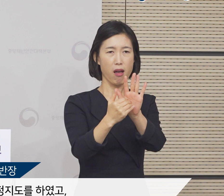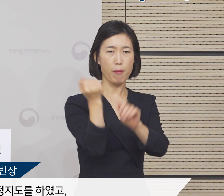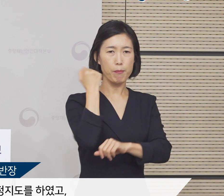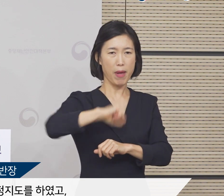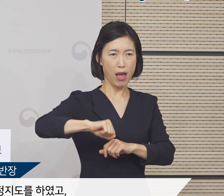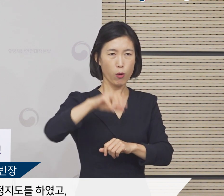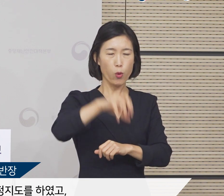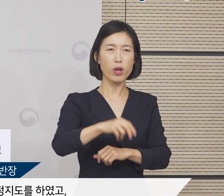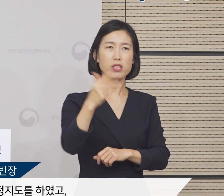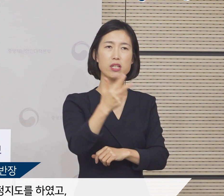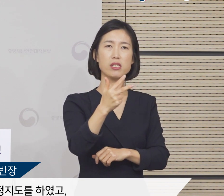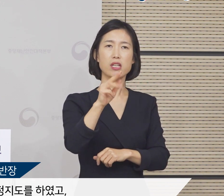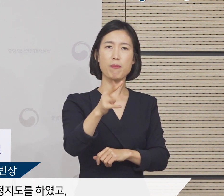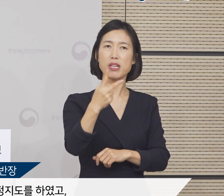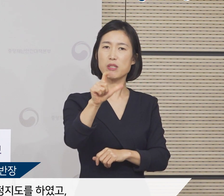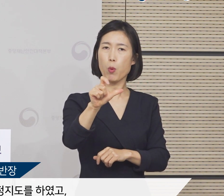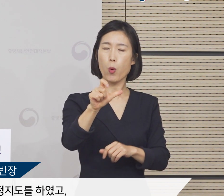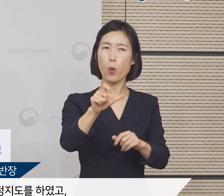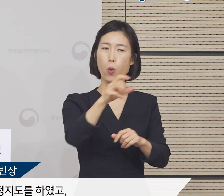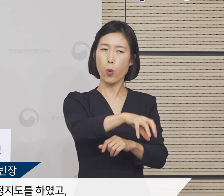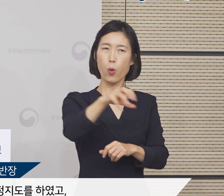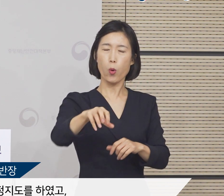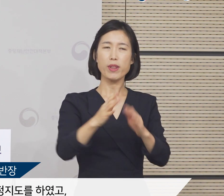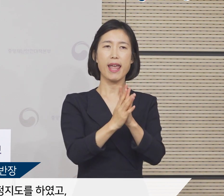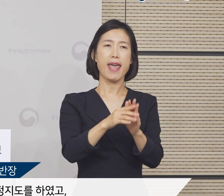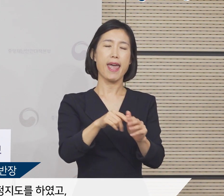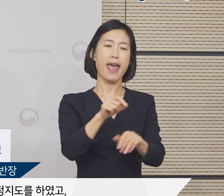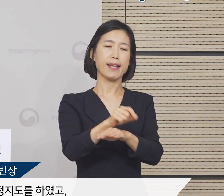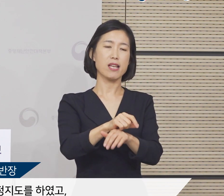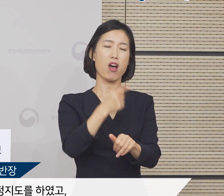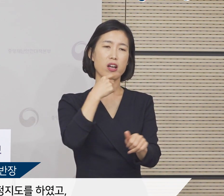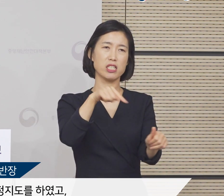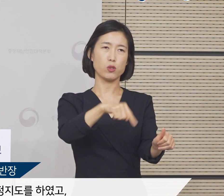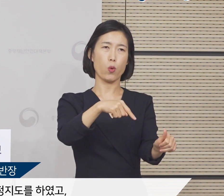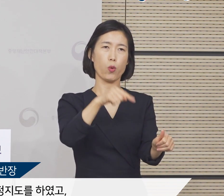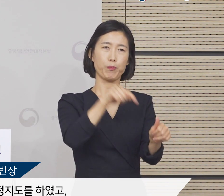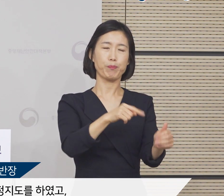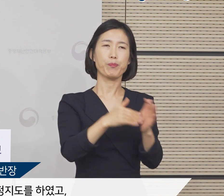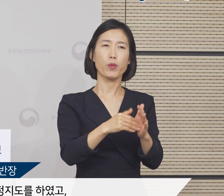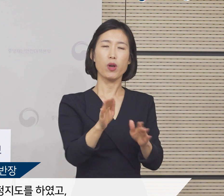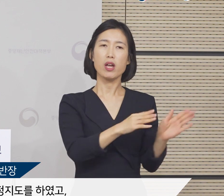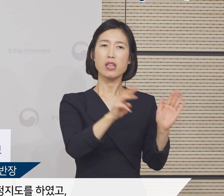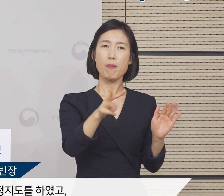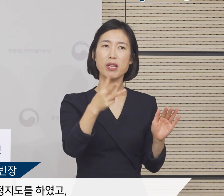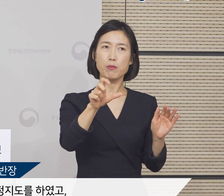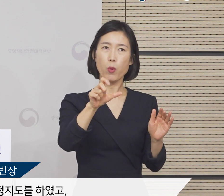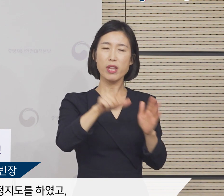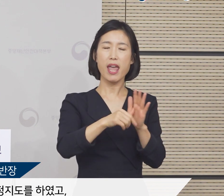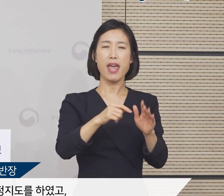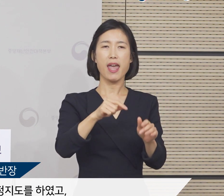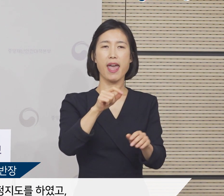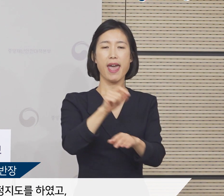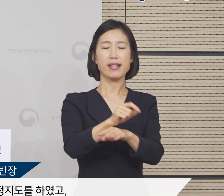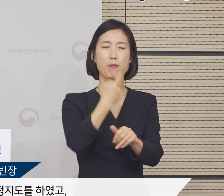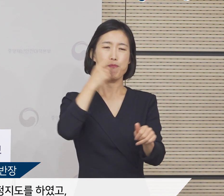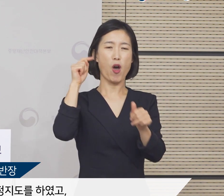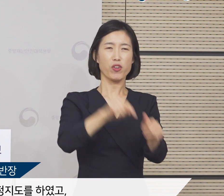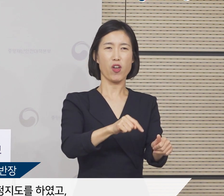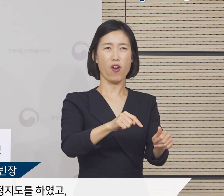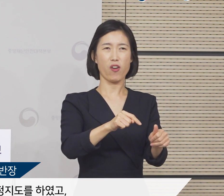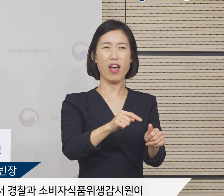위반한 7,315개소에 대해 행정 지도를 하였고 43개소에 대해서는 행정명령을